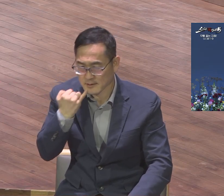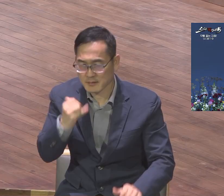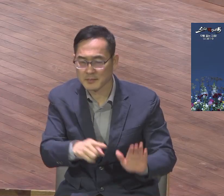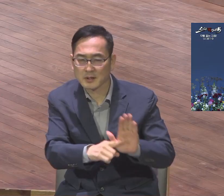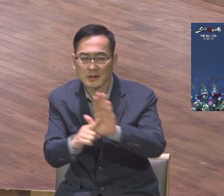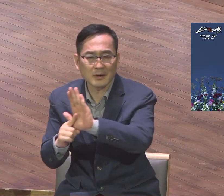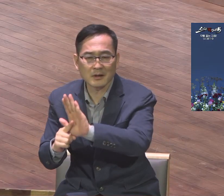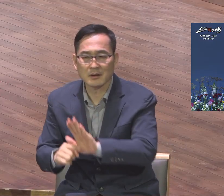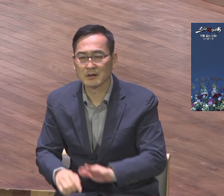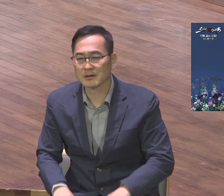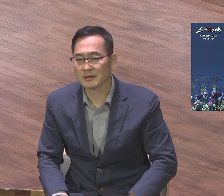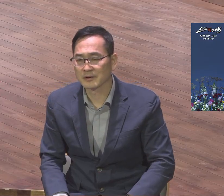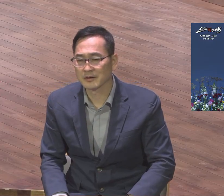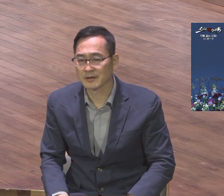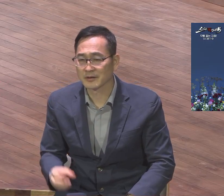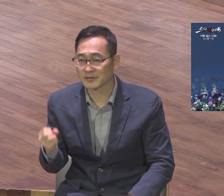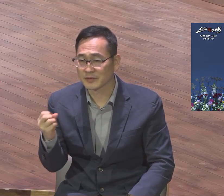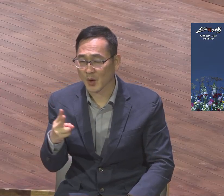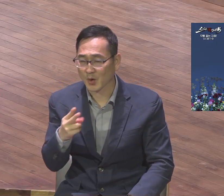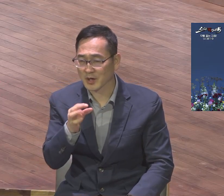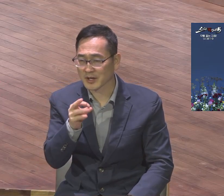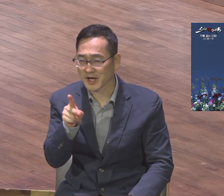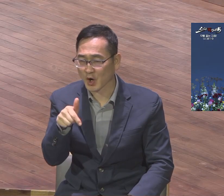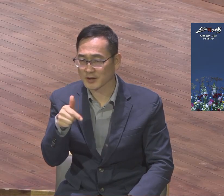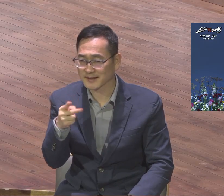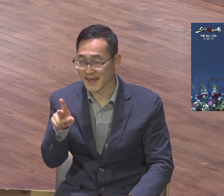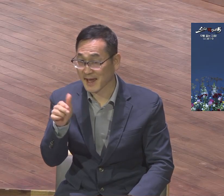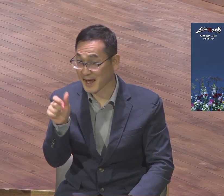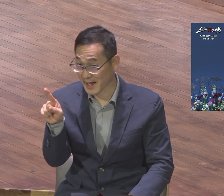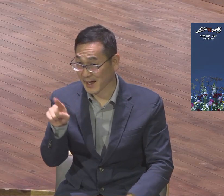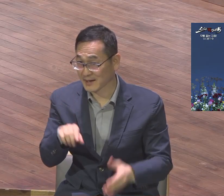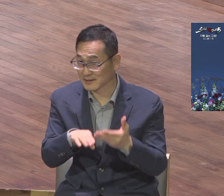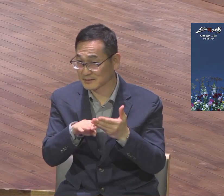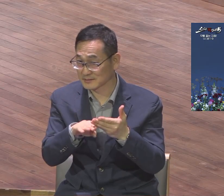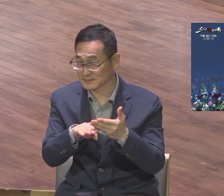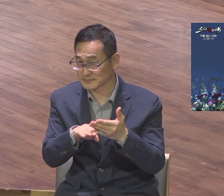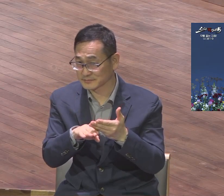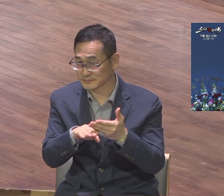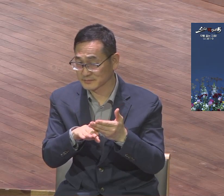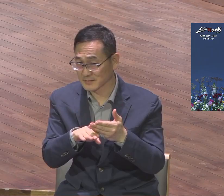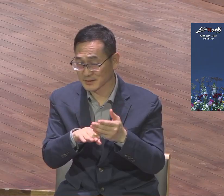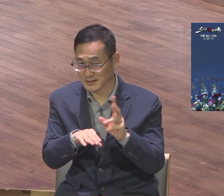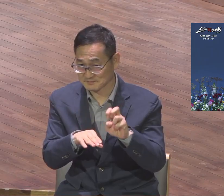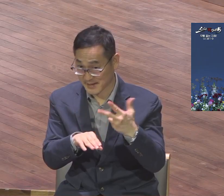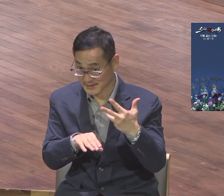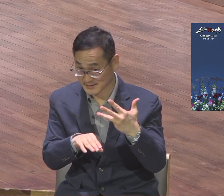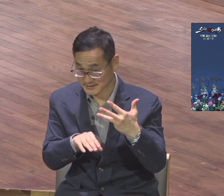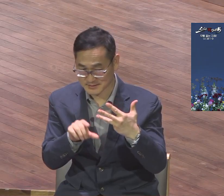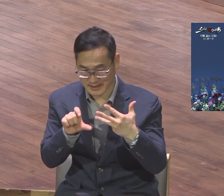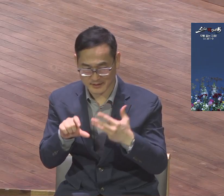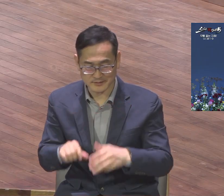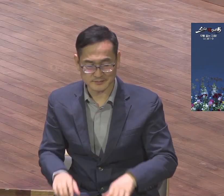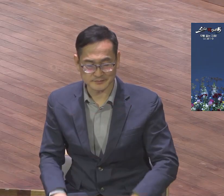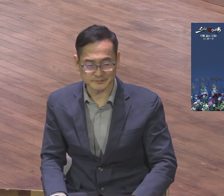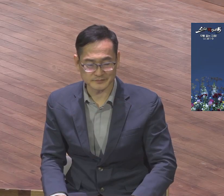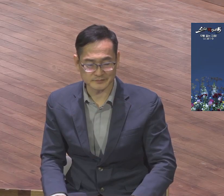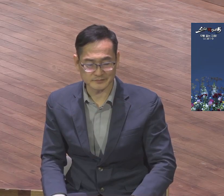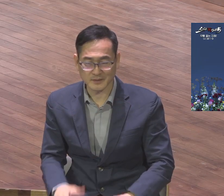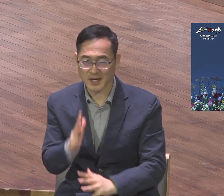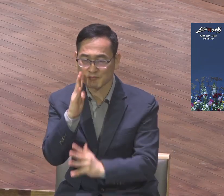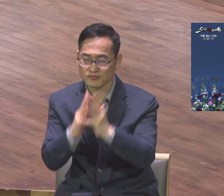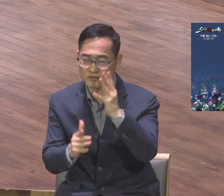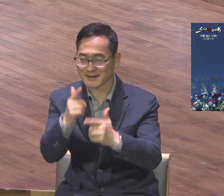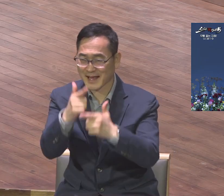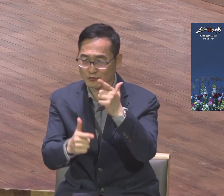그리고 역대하 28장 4절에 보면 이 산당과 작은 산 위에 있는 모든 푸른